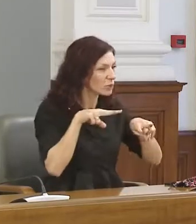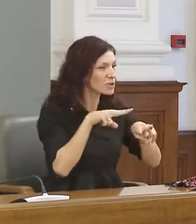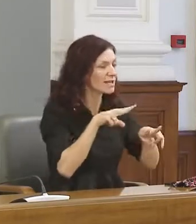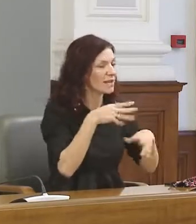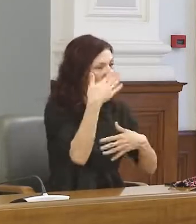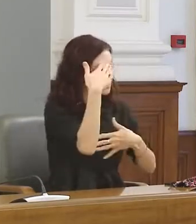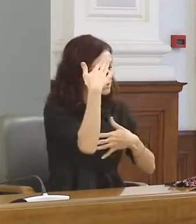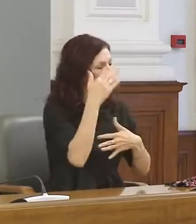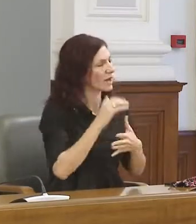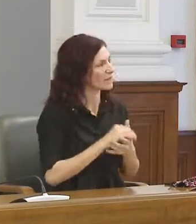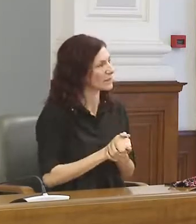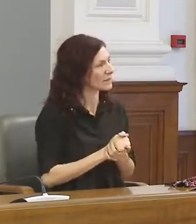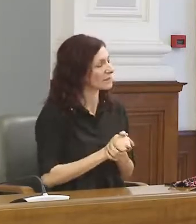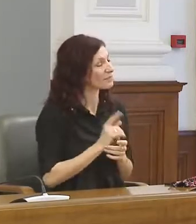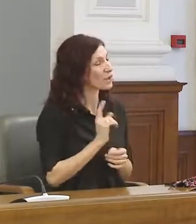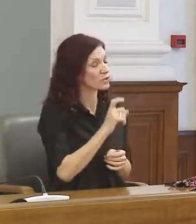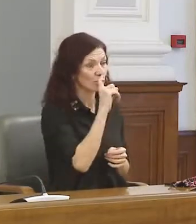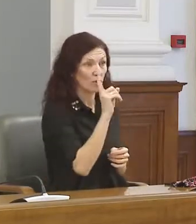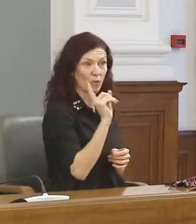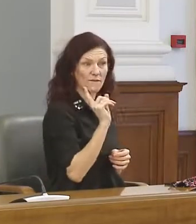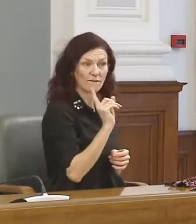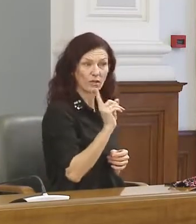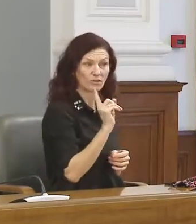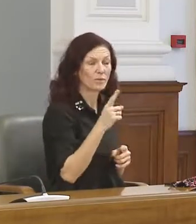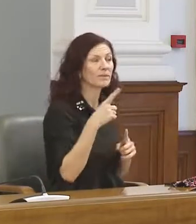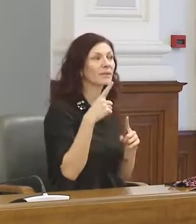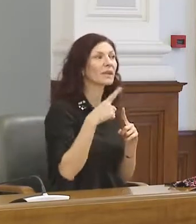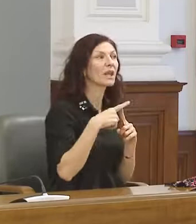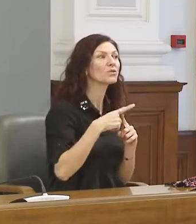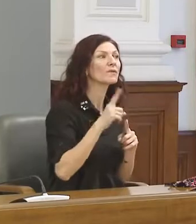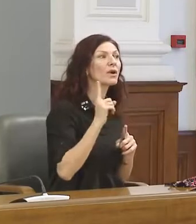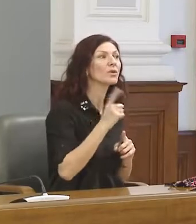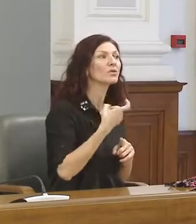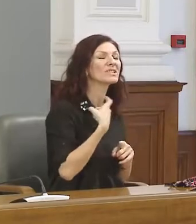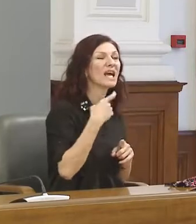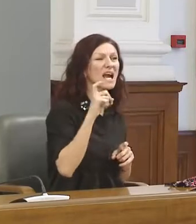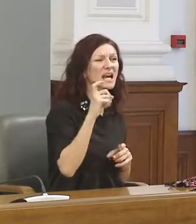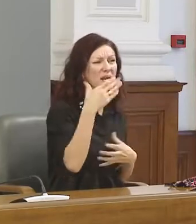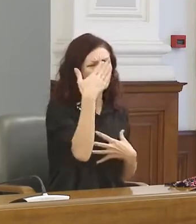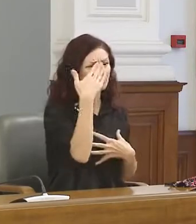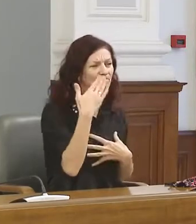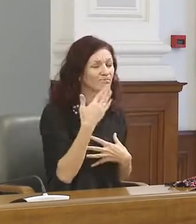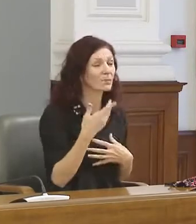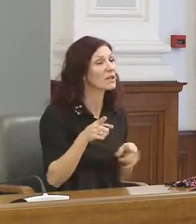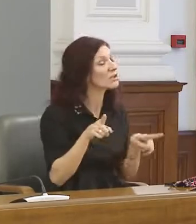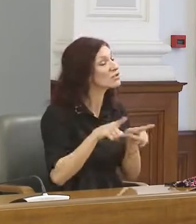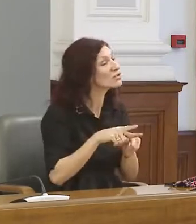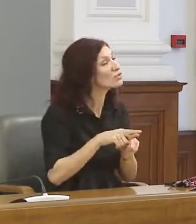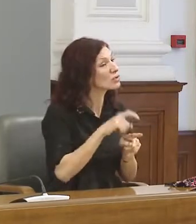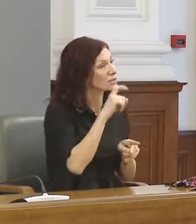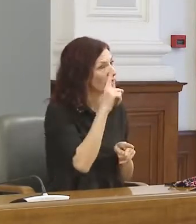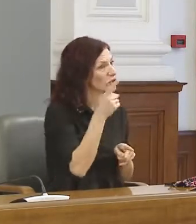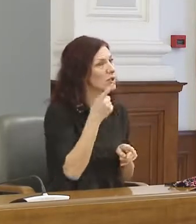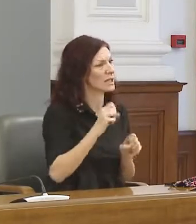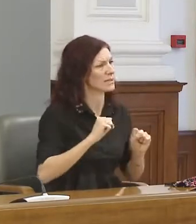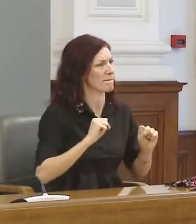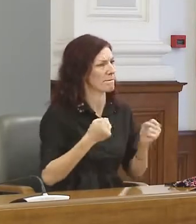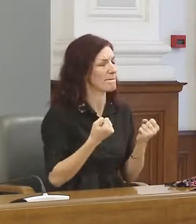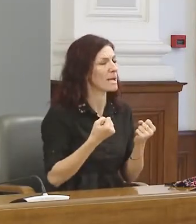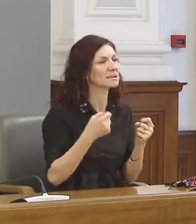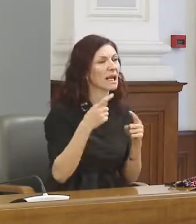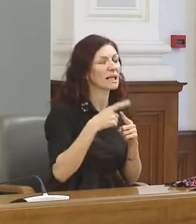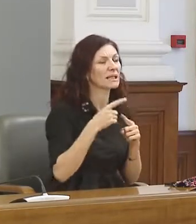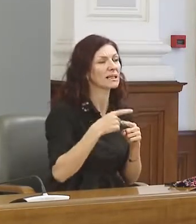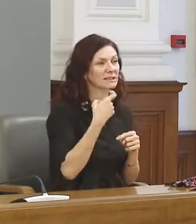Нещо много важно. Тестовете, които са за грип, също са много важни тези бързи тестове,